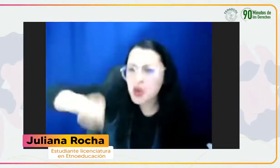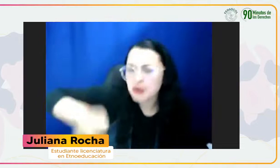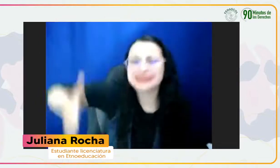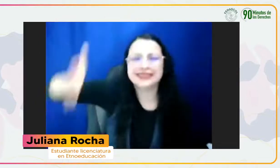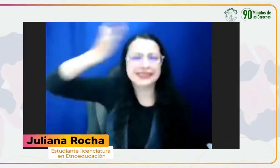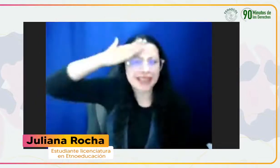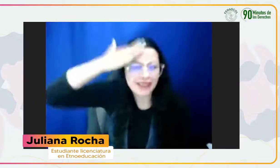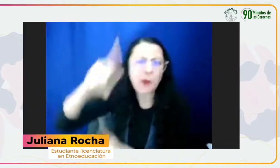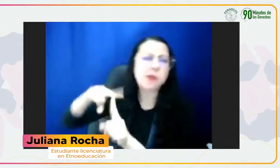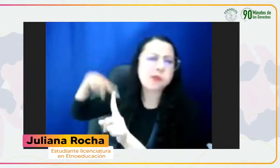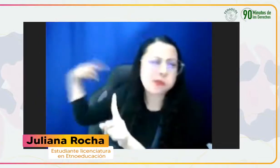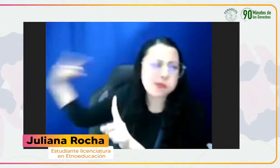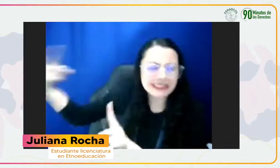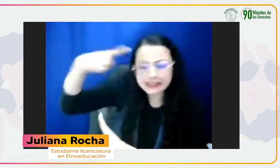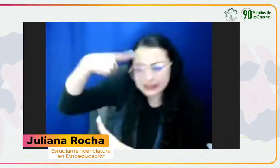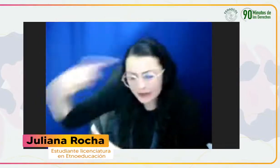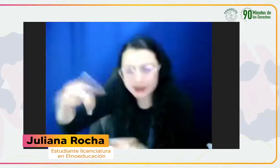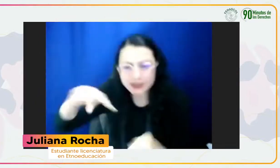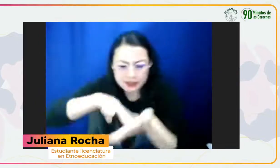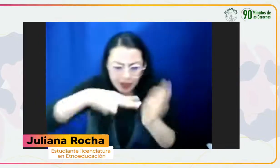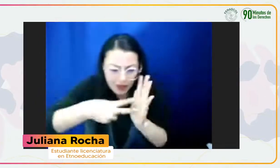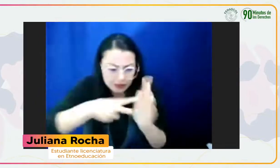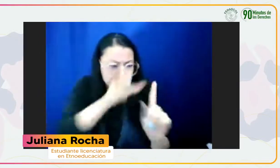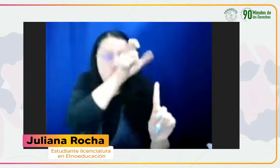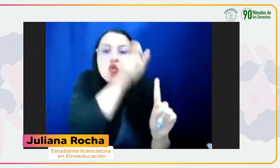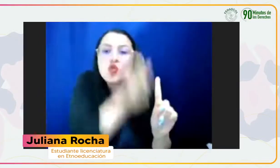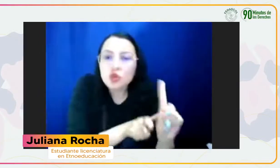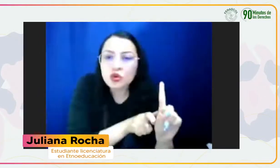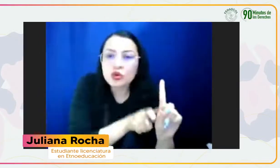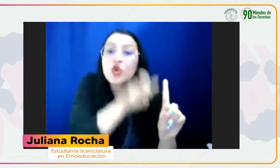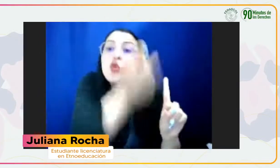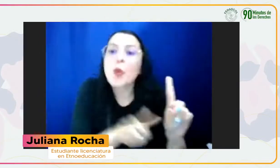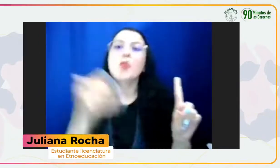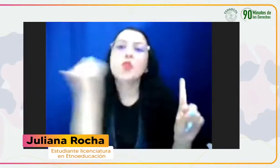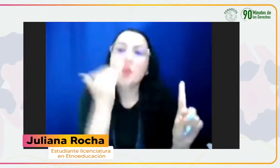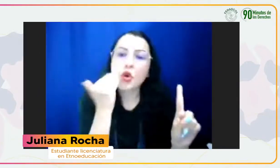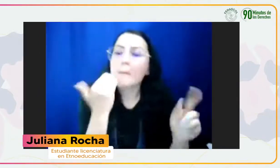Colombia tenemos leyes y demás